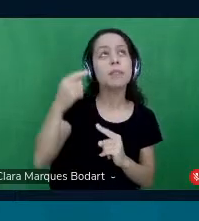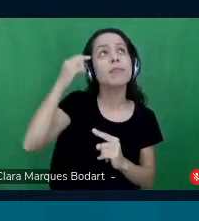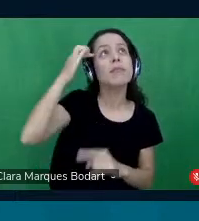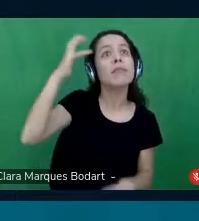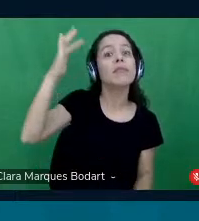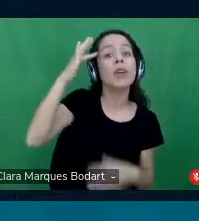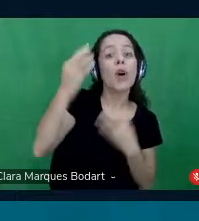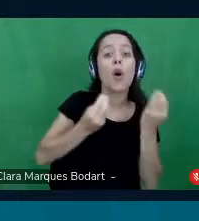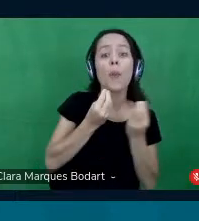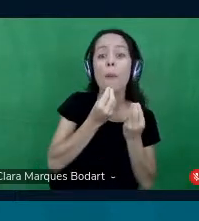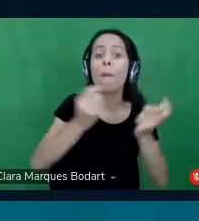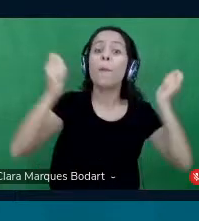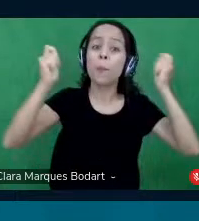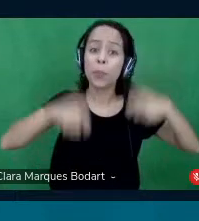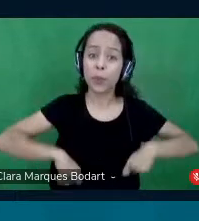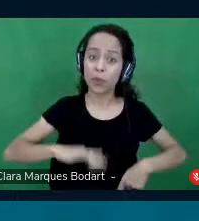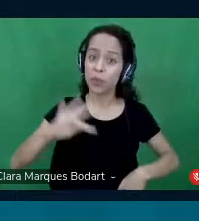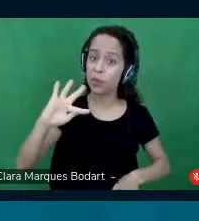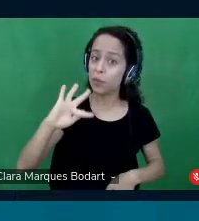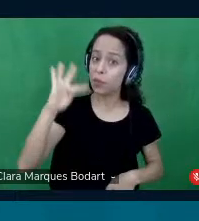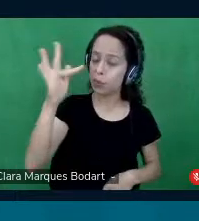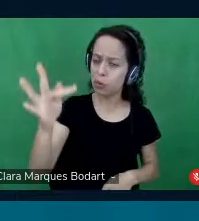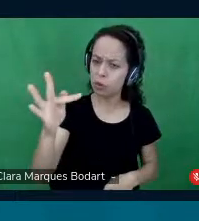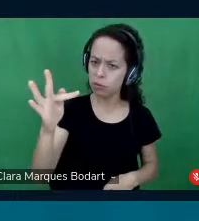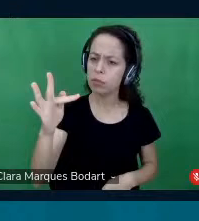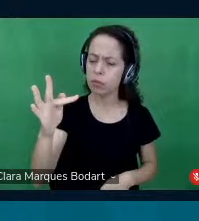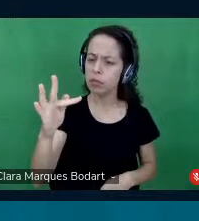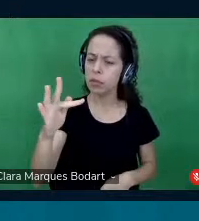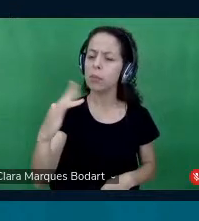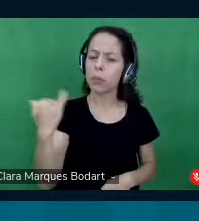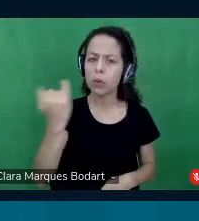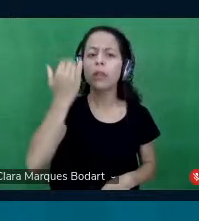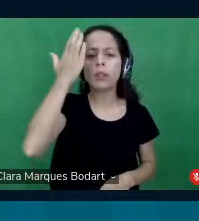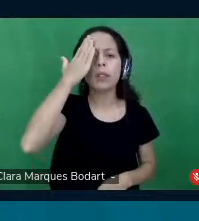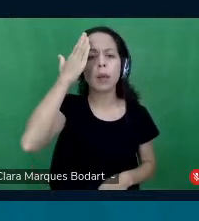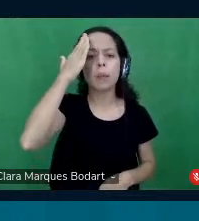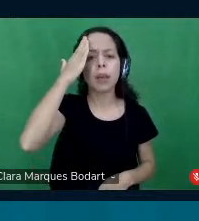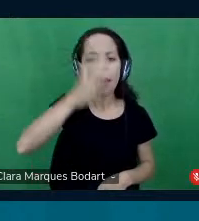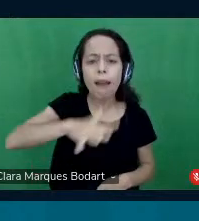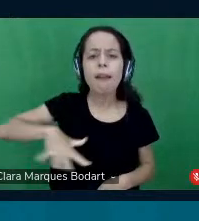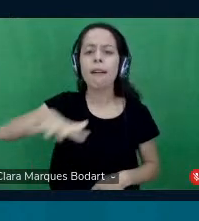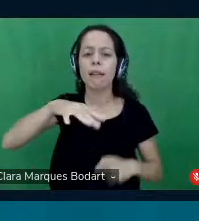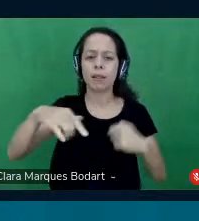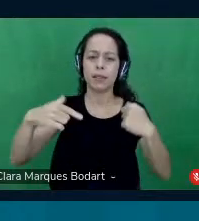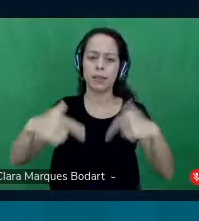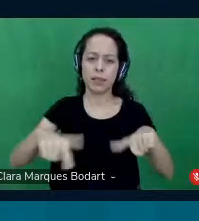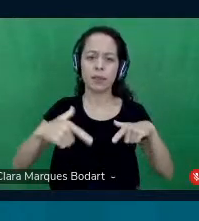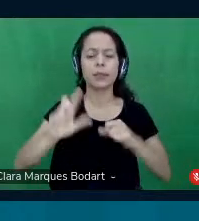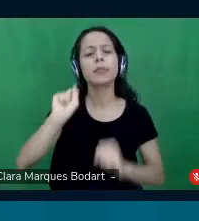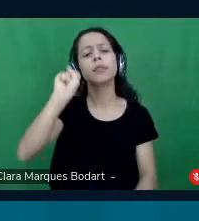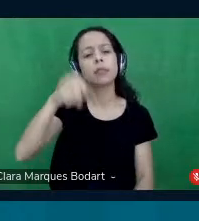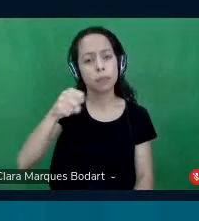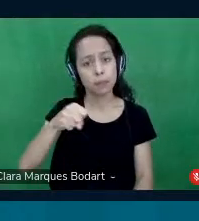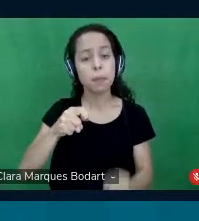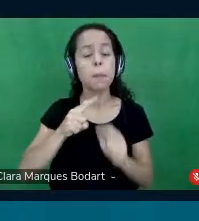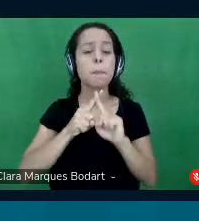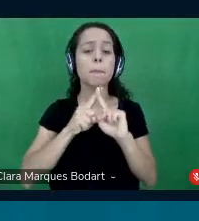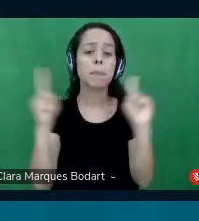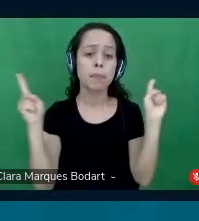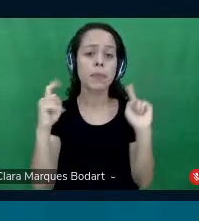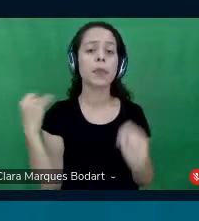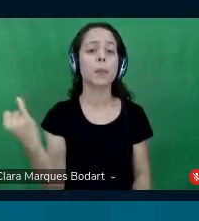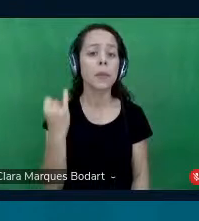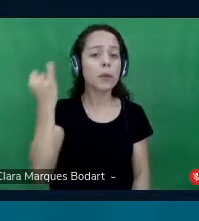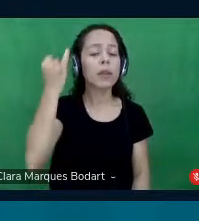futuro e, claro, o entendimento do mundo do trabalho, mas principalmente de levar a